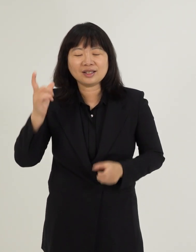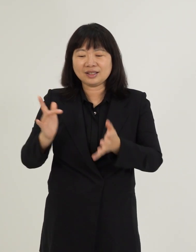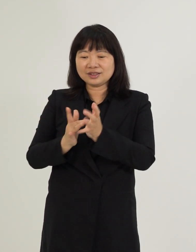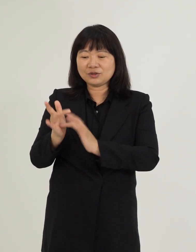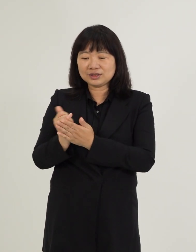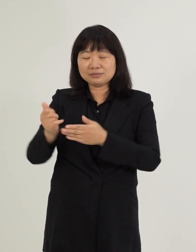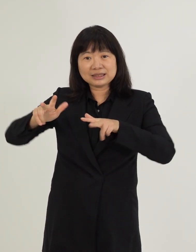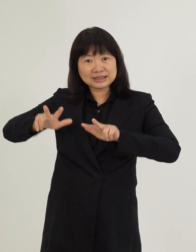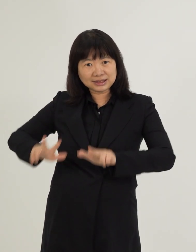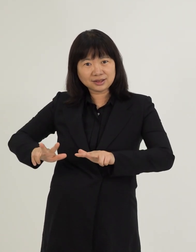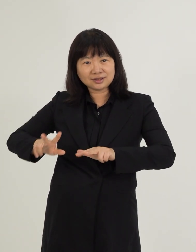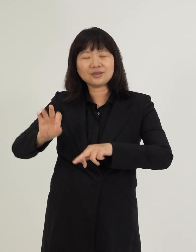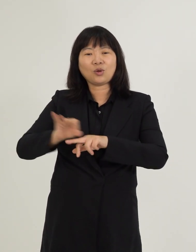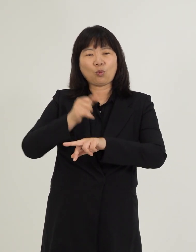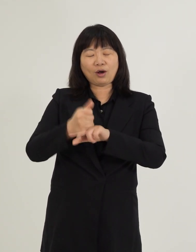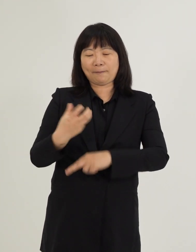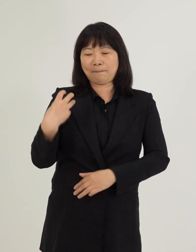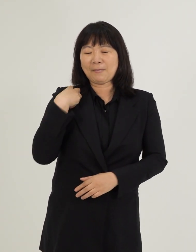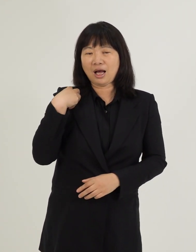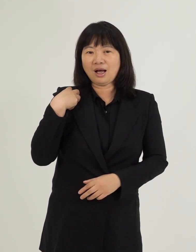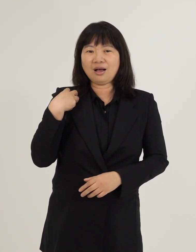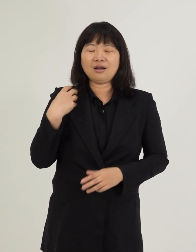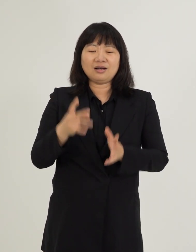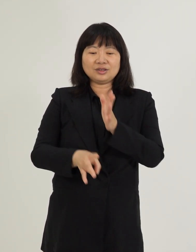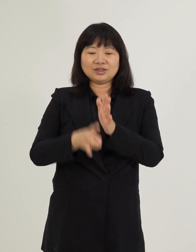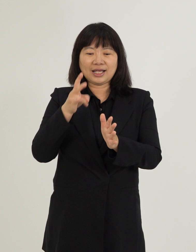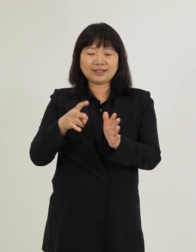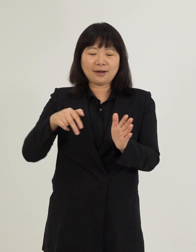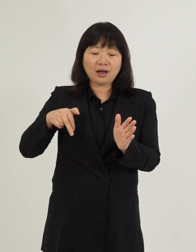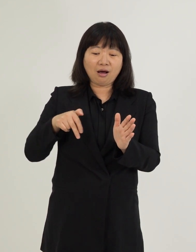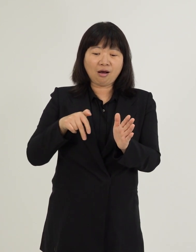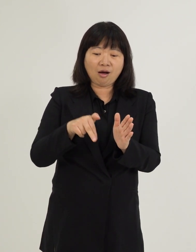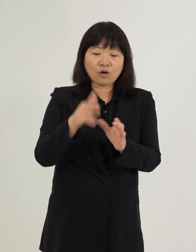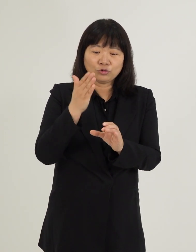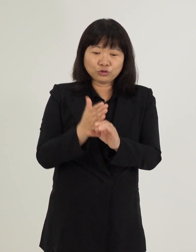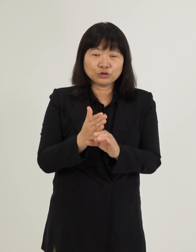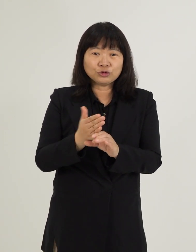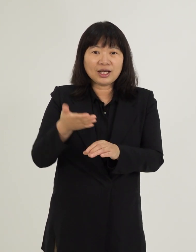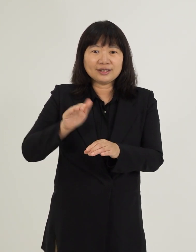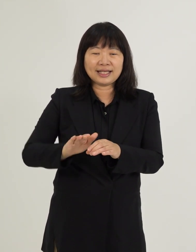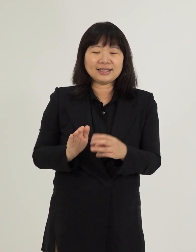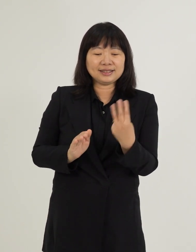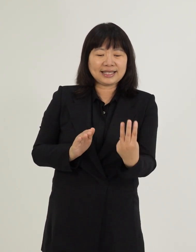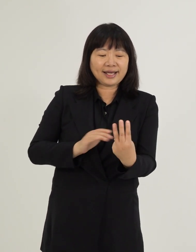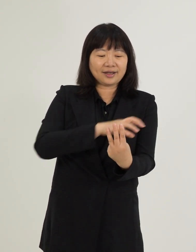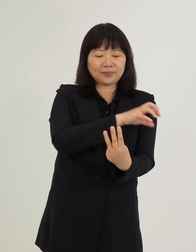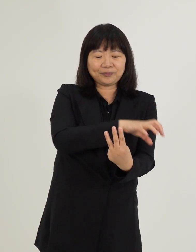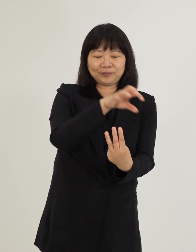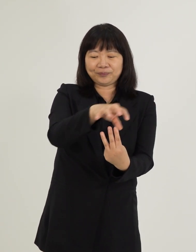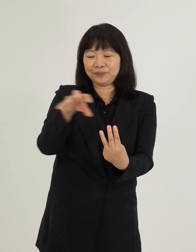왕으로서 예루살렘에 들어오시는데 하필 이 마을을 다 거쳐서 와요.